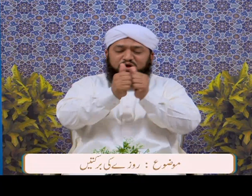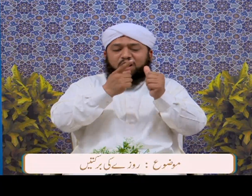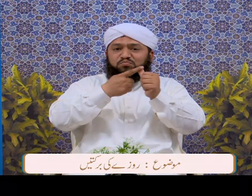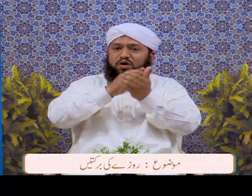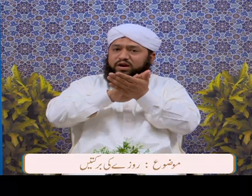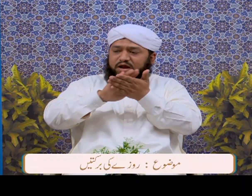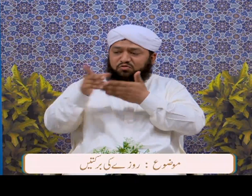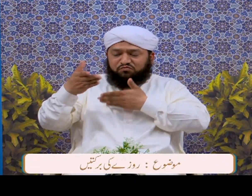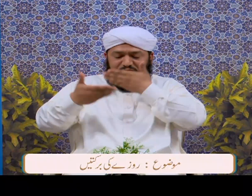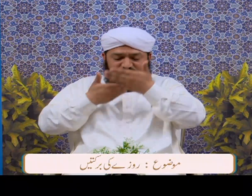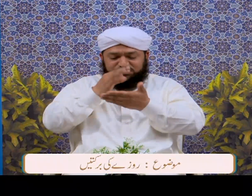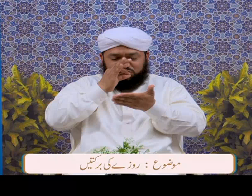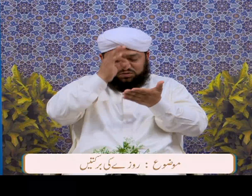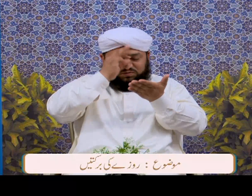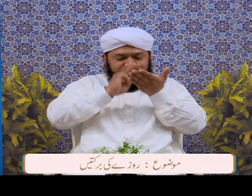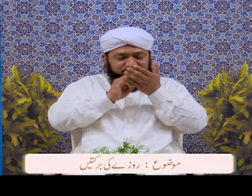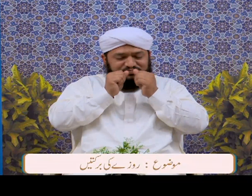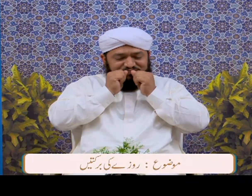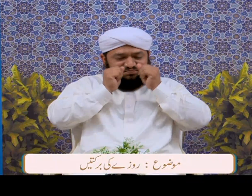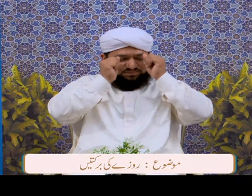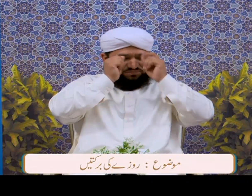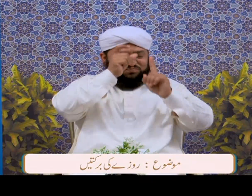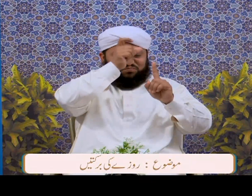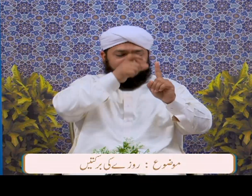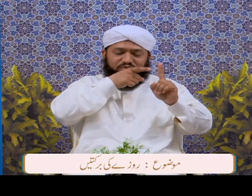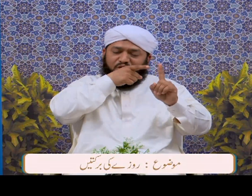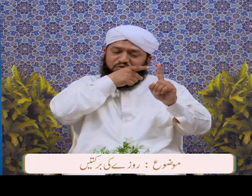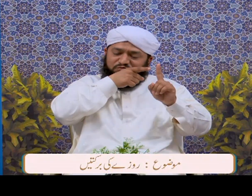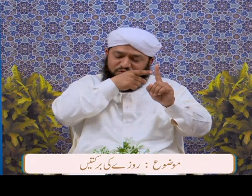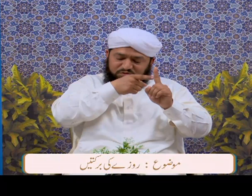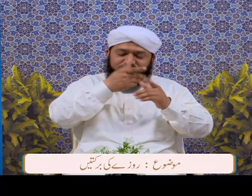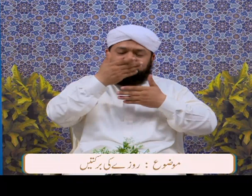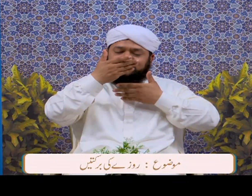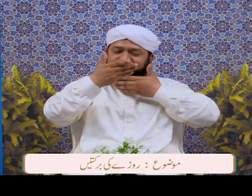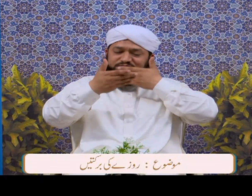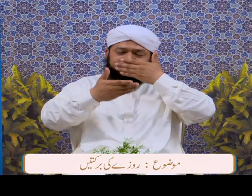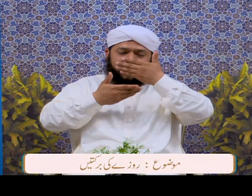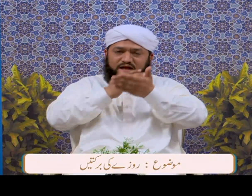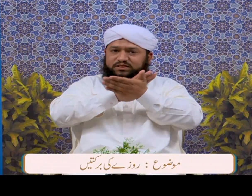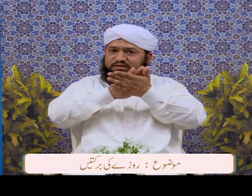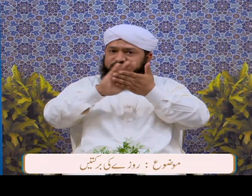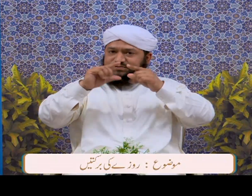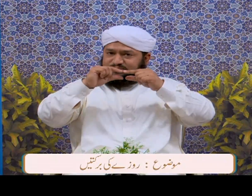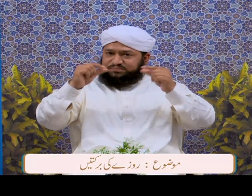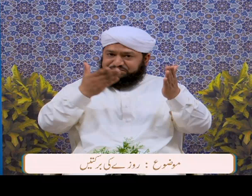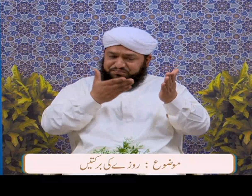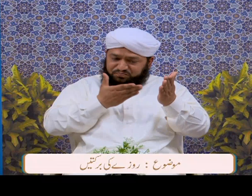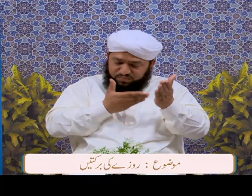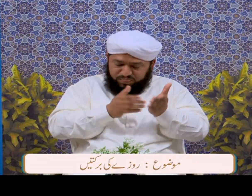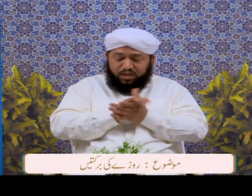سرکار علی وقار، ہم بے کسوں کے مددگار، صلی اللہ علیہ وآلہ وصحبہ وسلم نے فرمایا، بہت سے روزہ